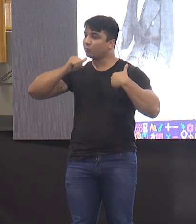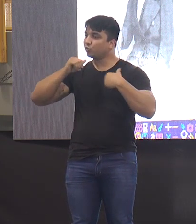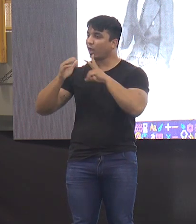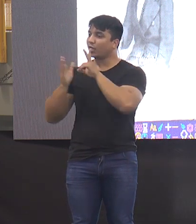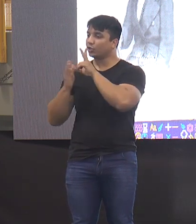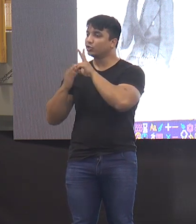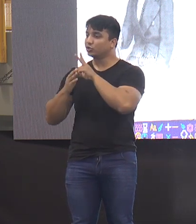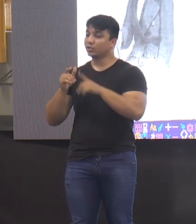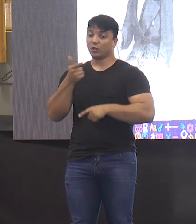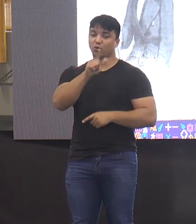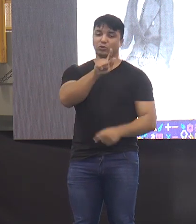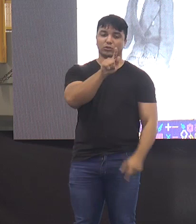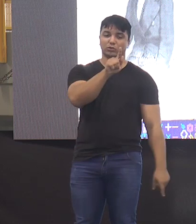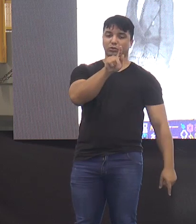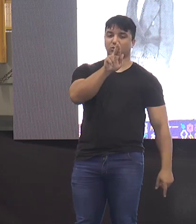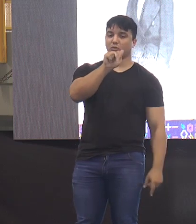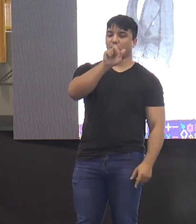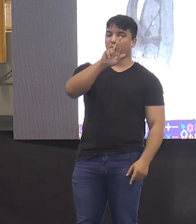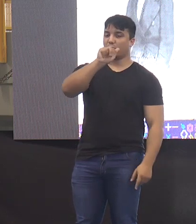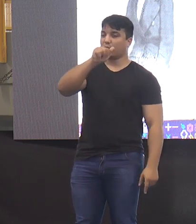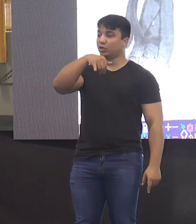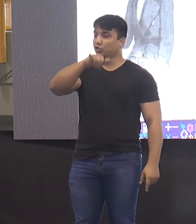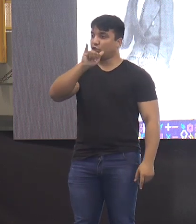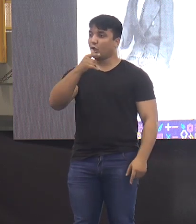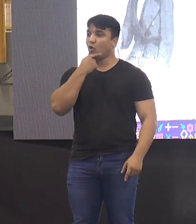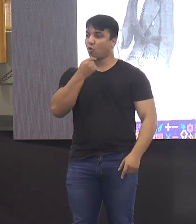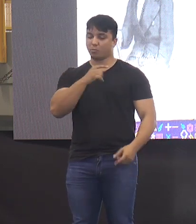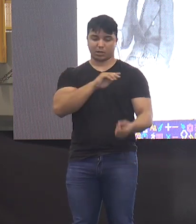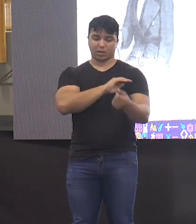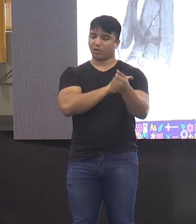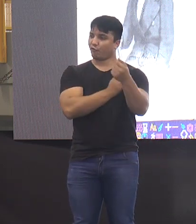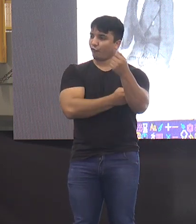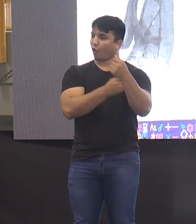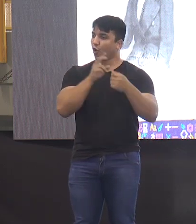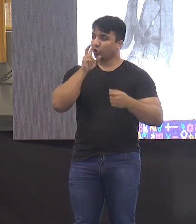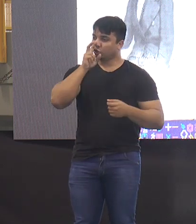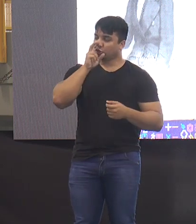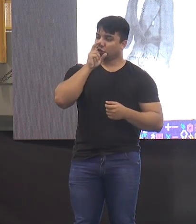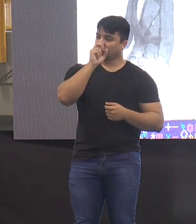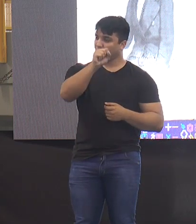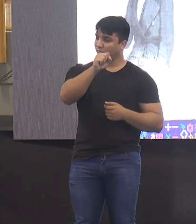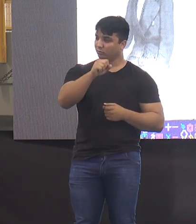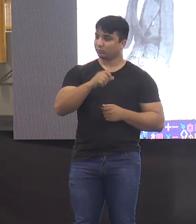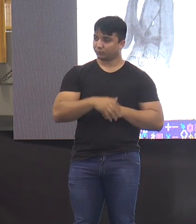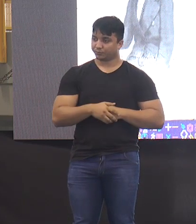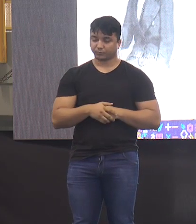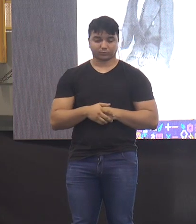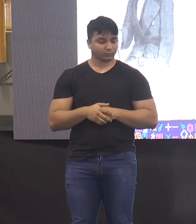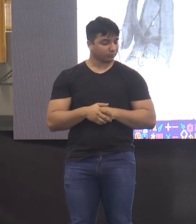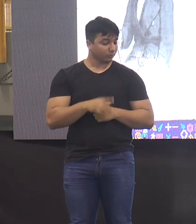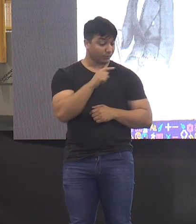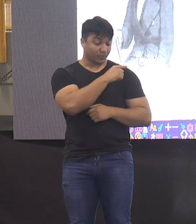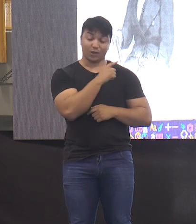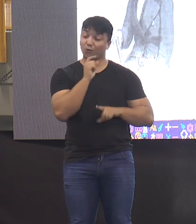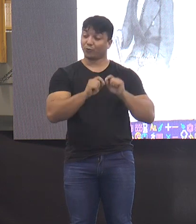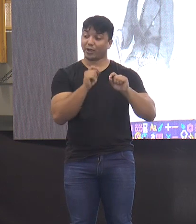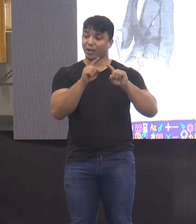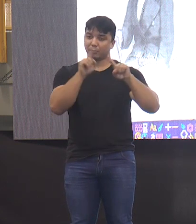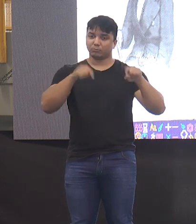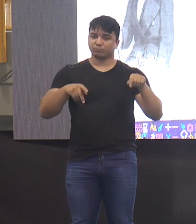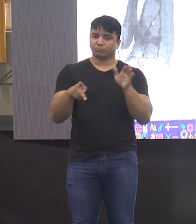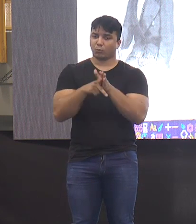Vocês estão entendendo esse processo? Então vamos lá. Ó. O projeto é criar uma identidade